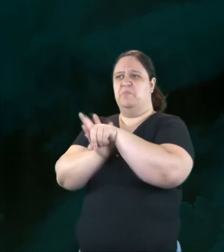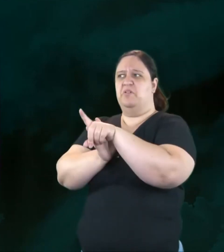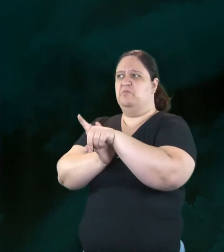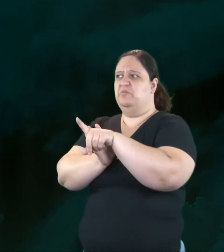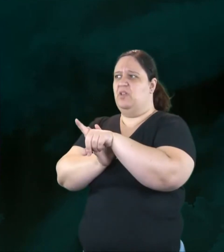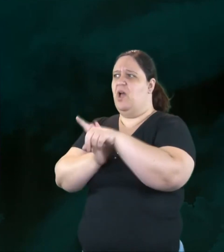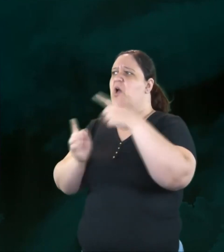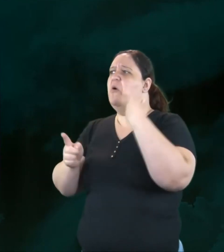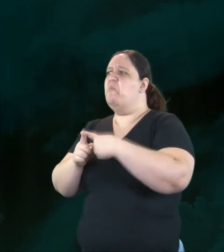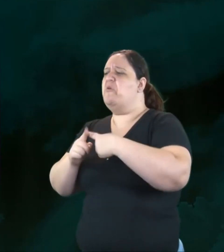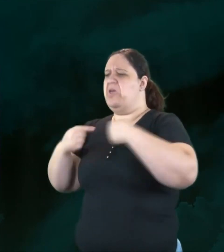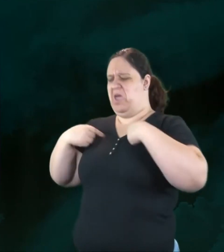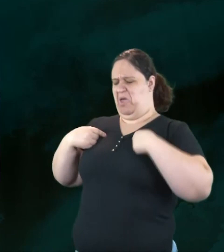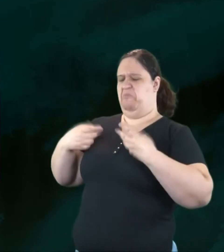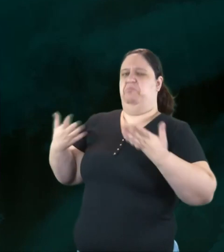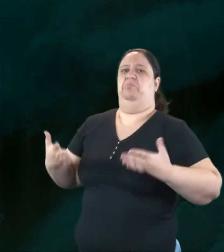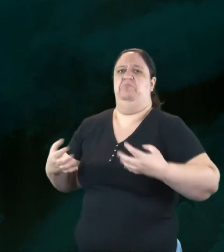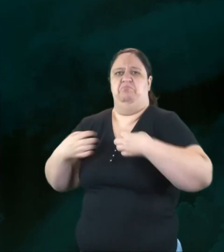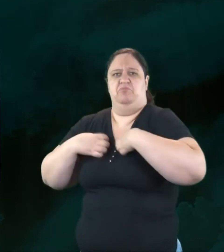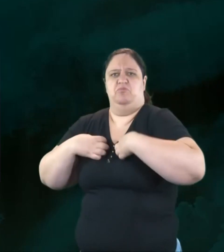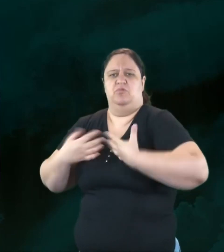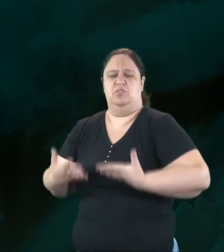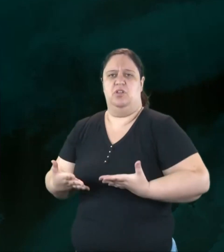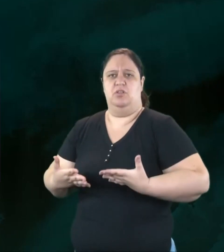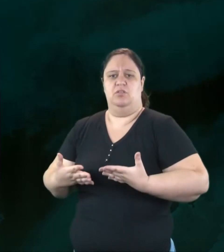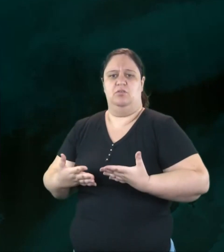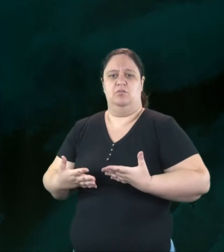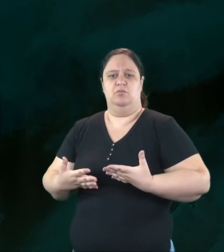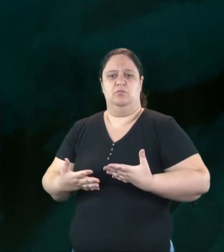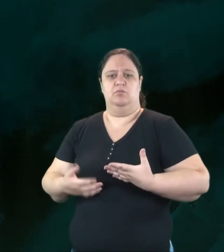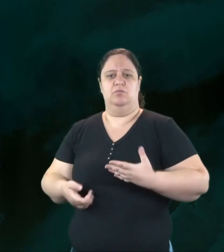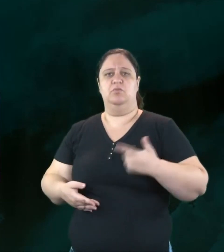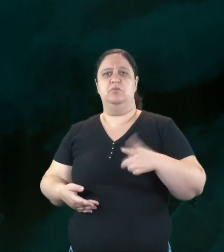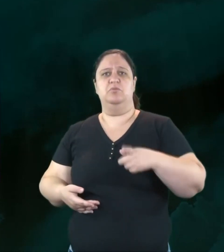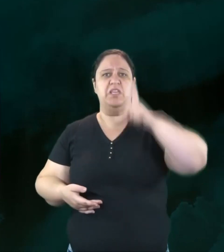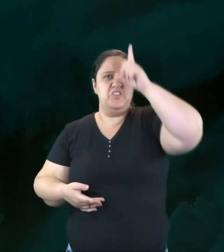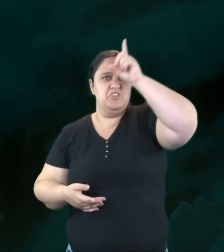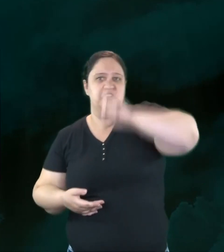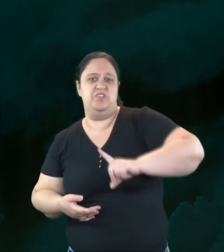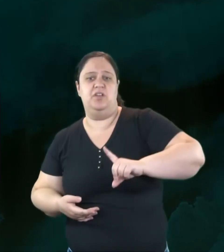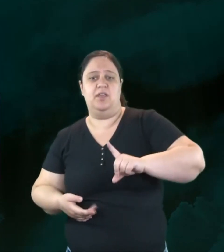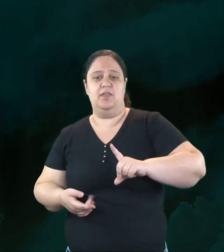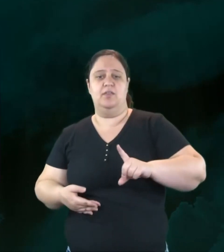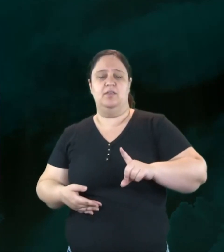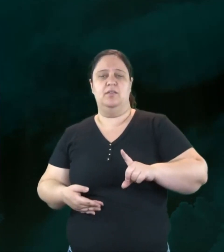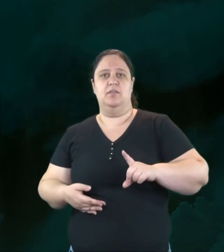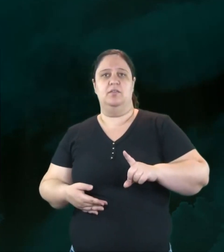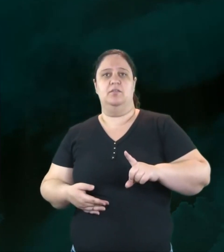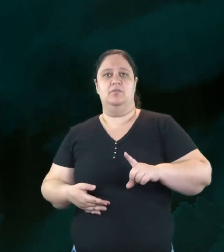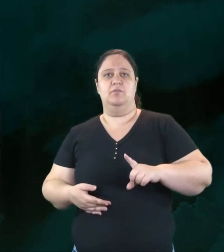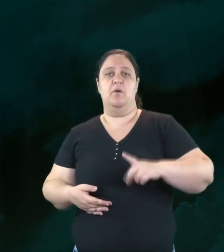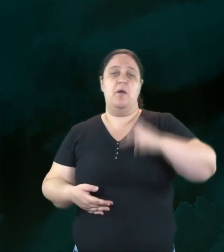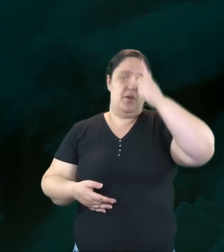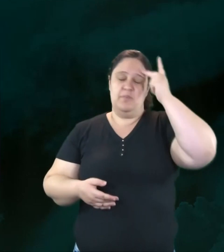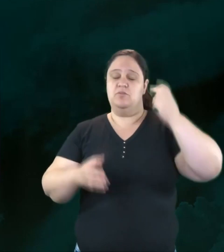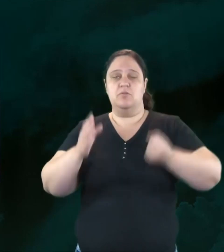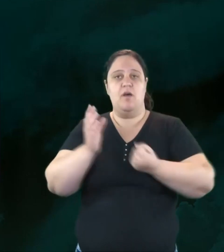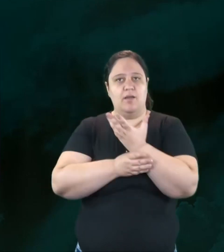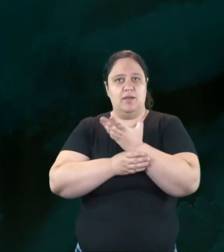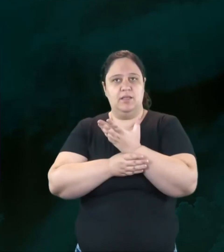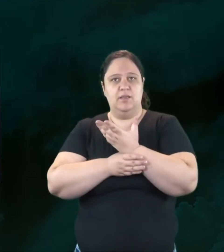fizeste assim? Ou não tem o oleiro direito, o homem, o oleiro tem ou não tem o direito sobre a